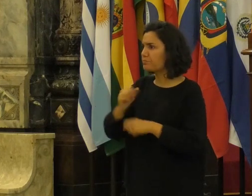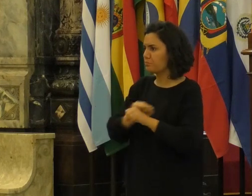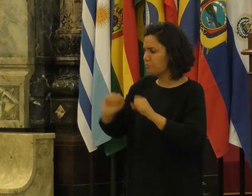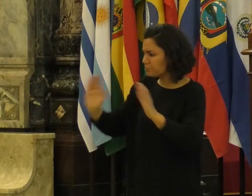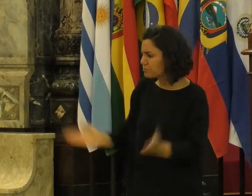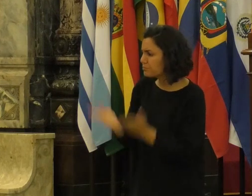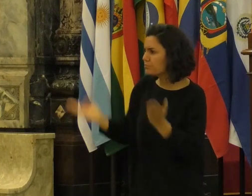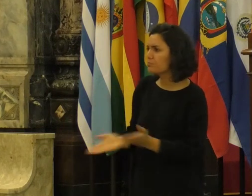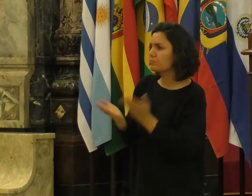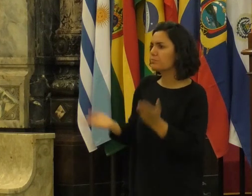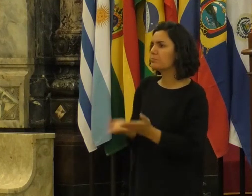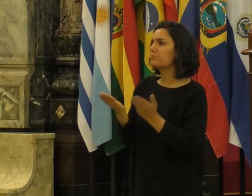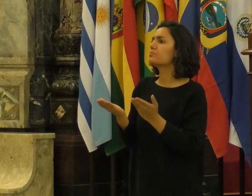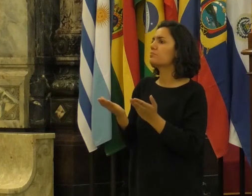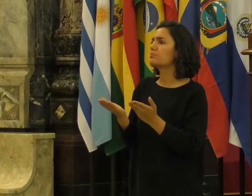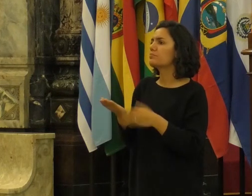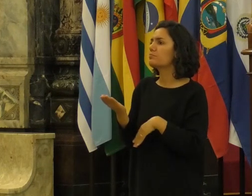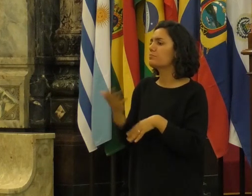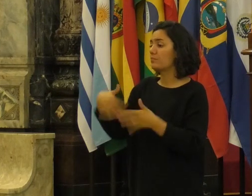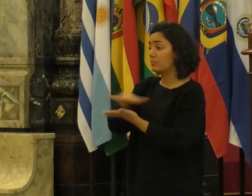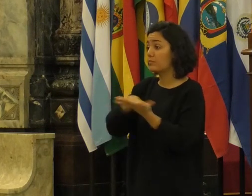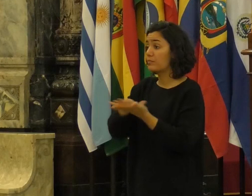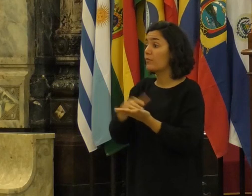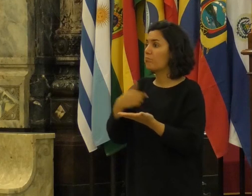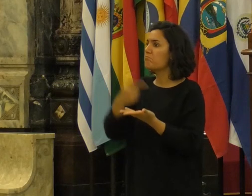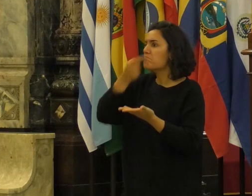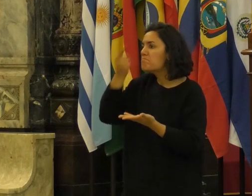impulsar en aquellos aspectos que nos interesa impulsar, que podemos